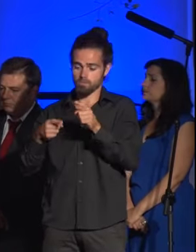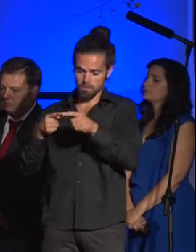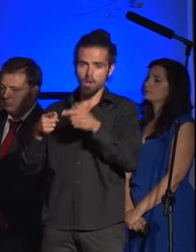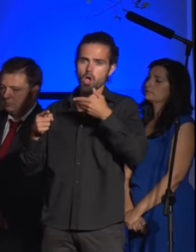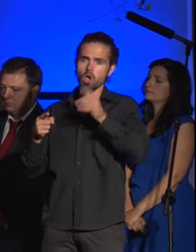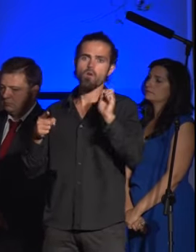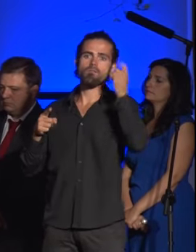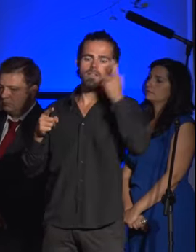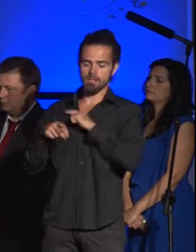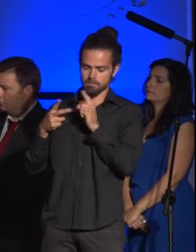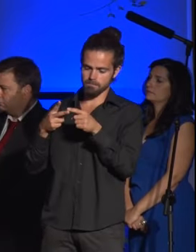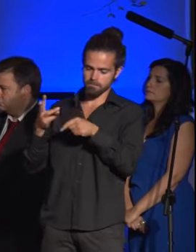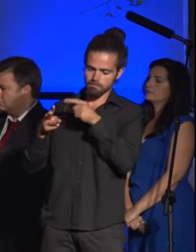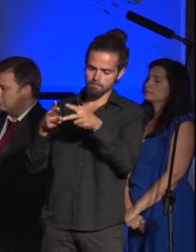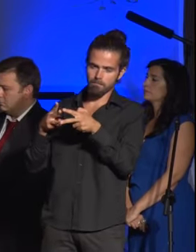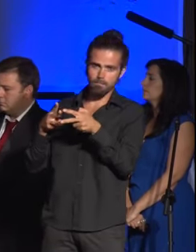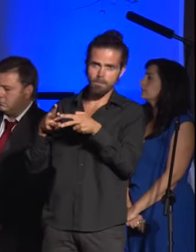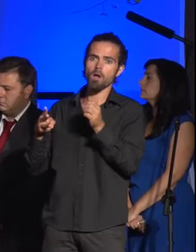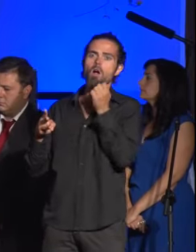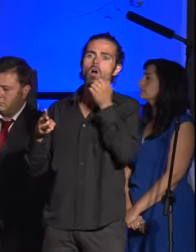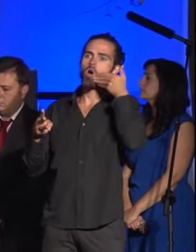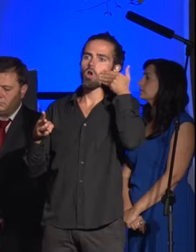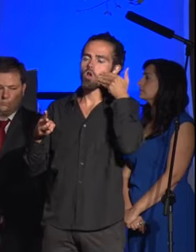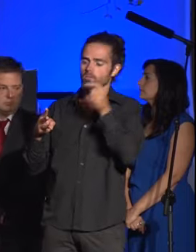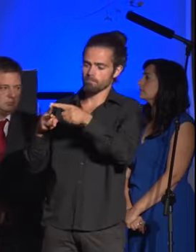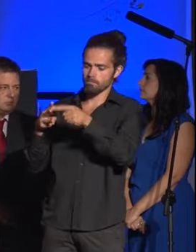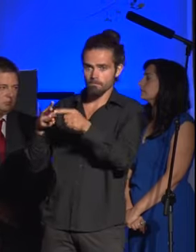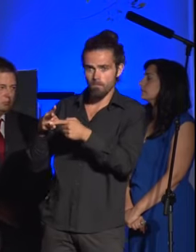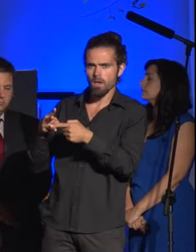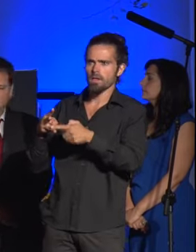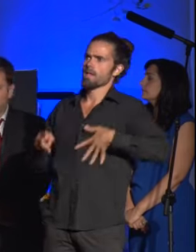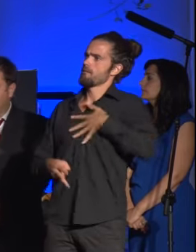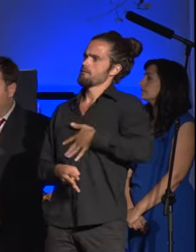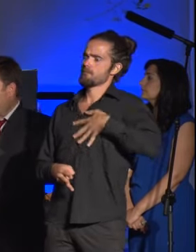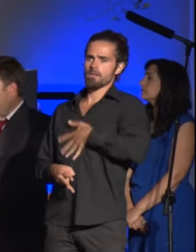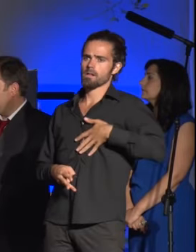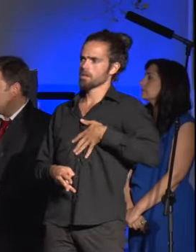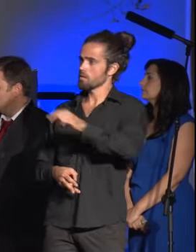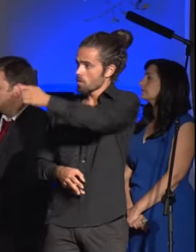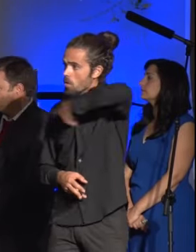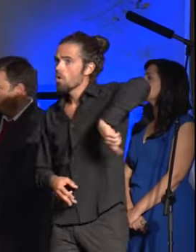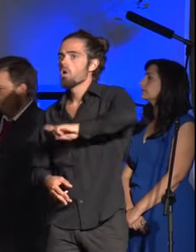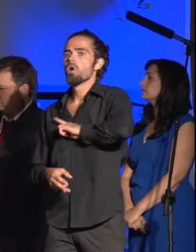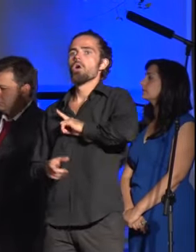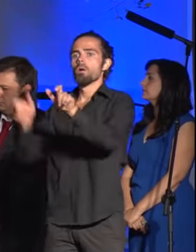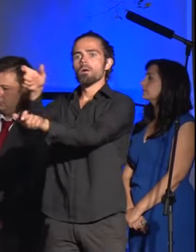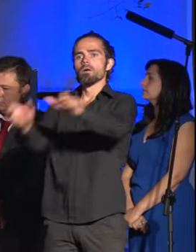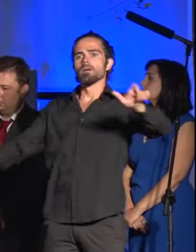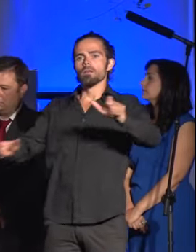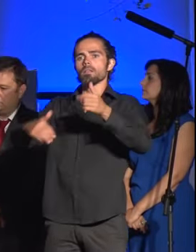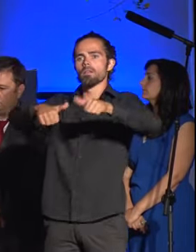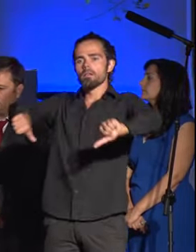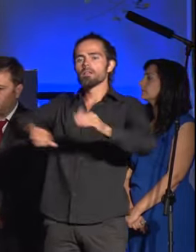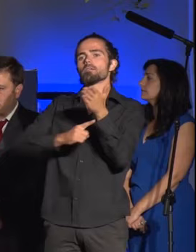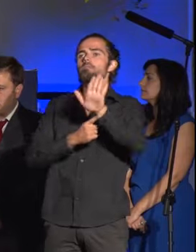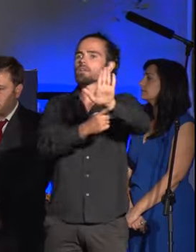definitiva, vais a tener la gran satisfacción, el gran honor de ser los representantes de todos los albaceteños en la feria.